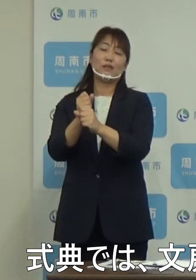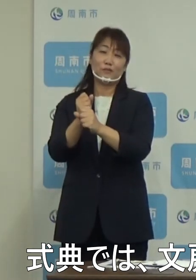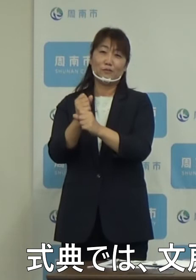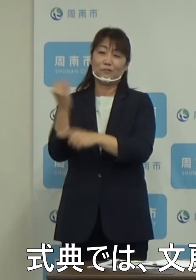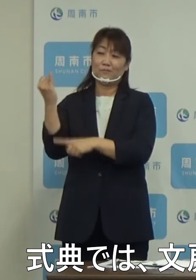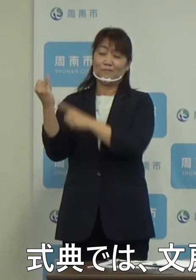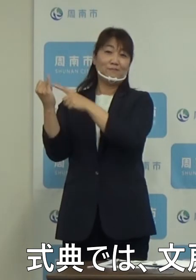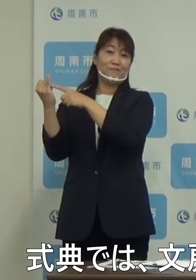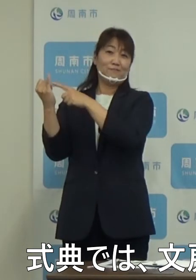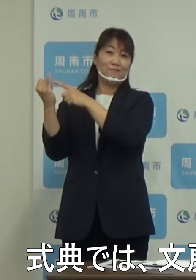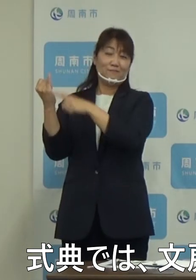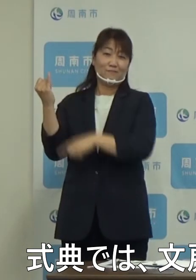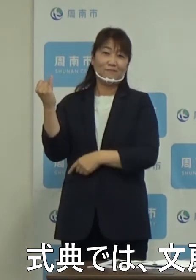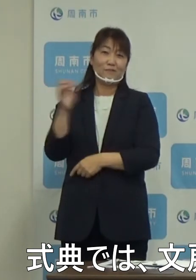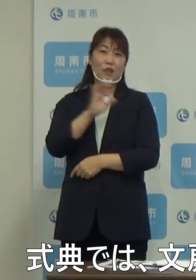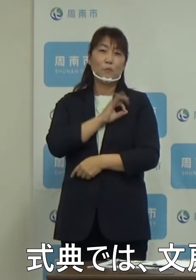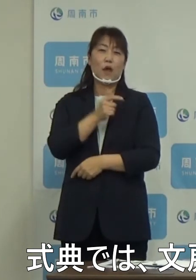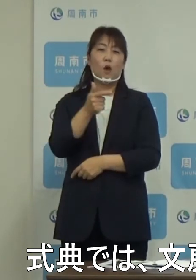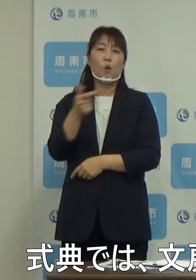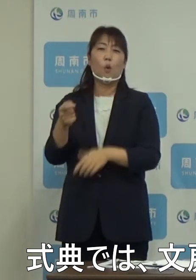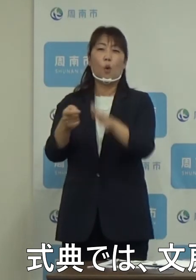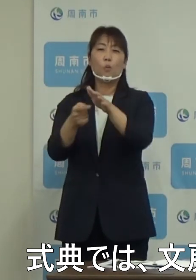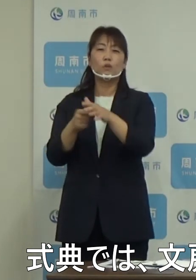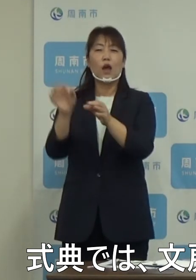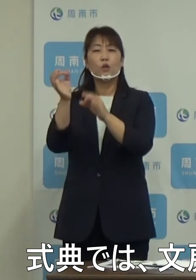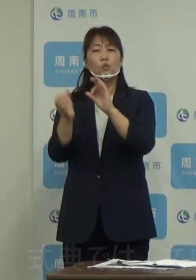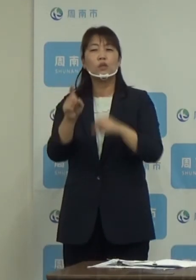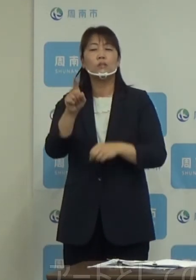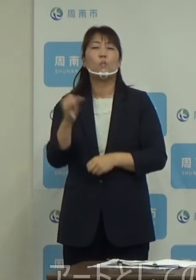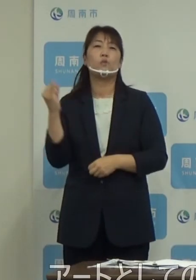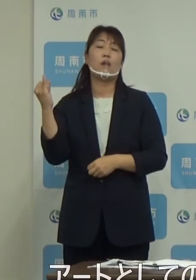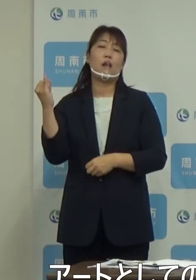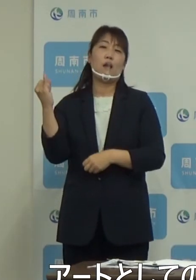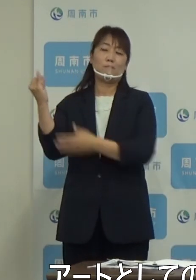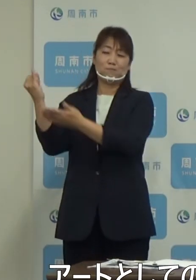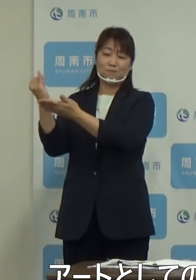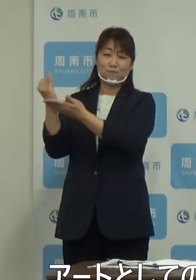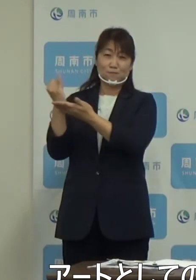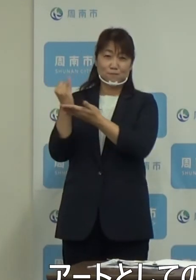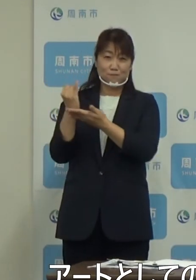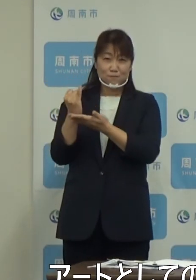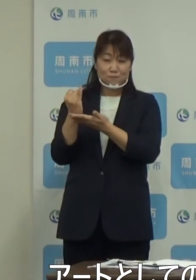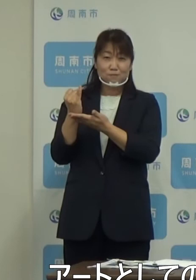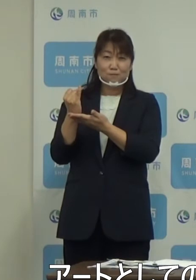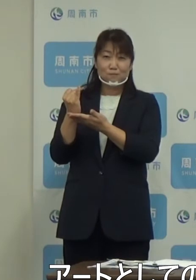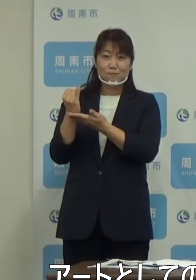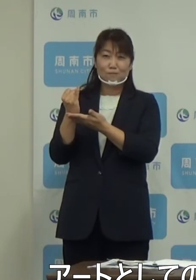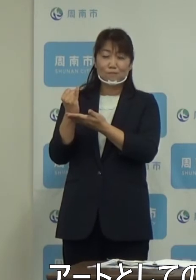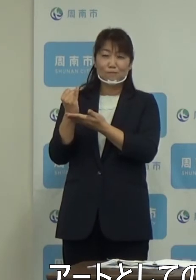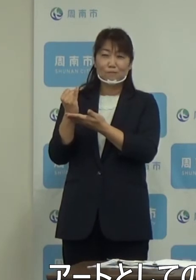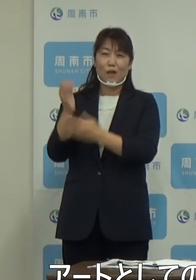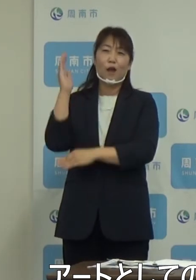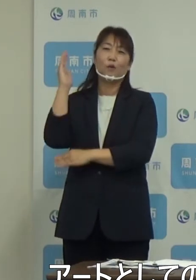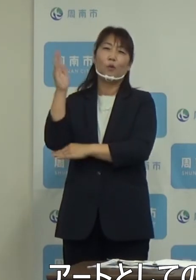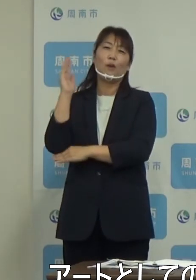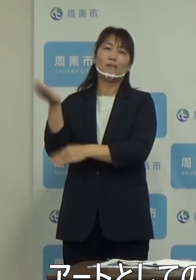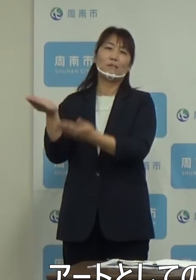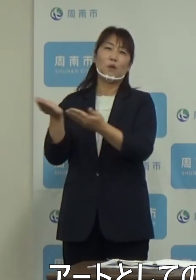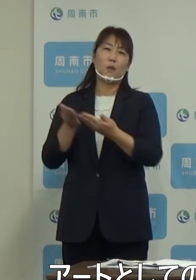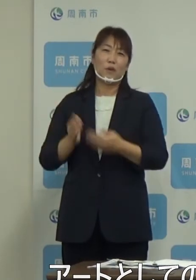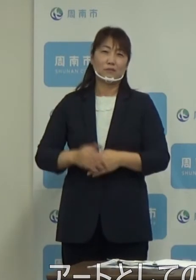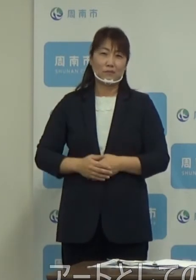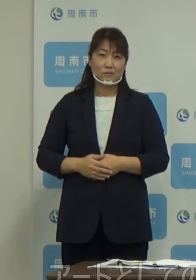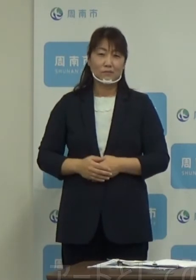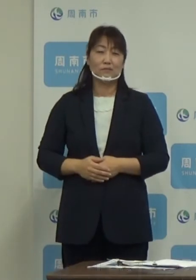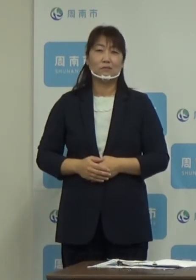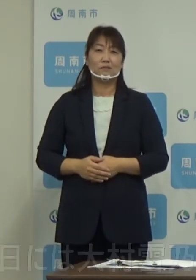代美術家大村幸乃さんをお迎えし、アートとしての工場夜景についてご講演いただきます。